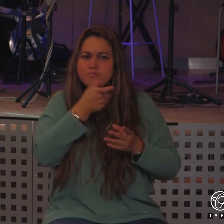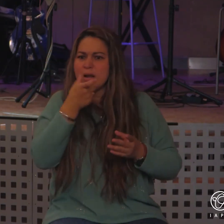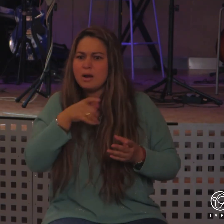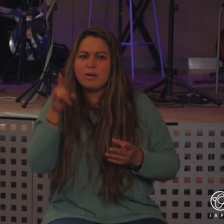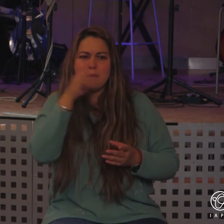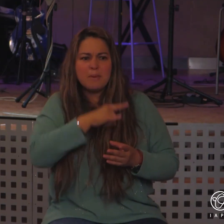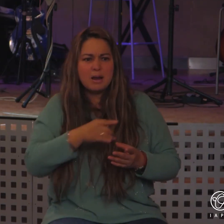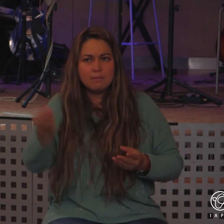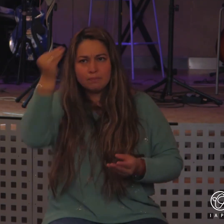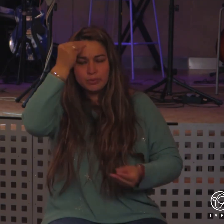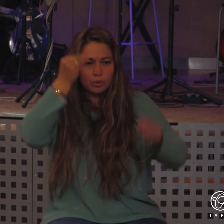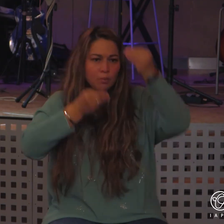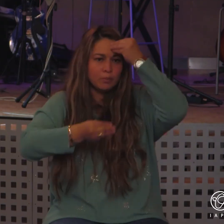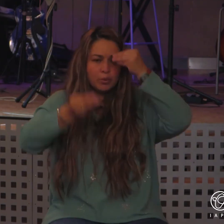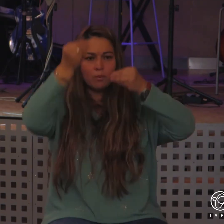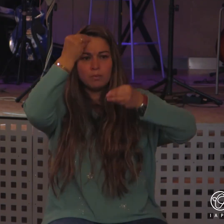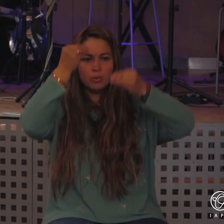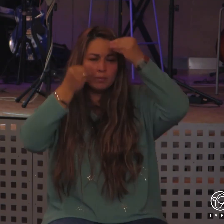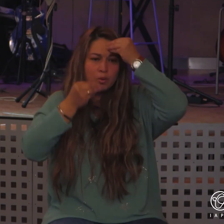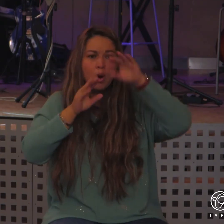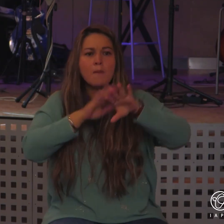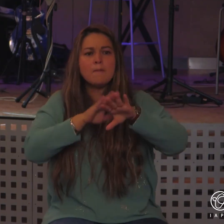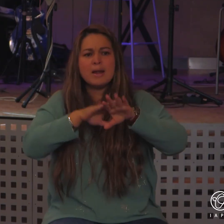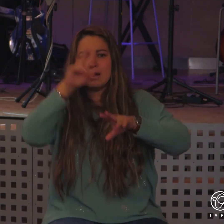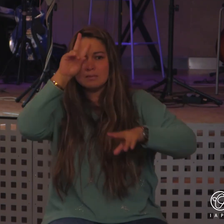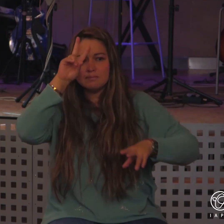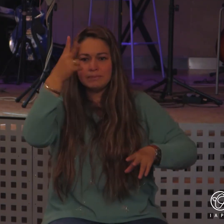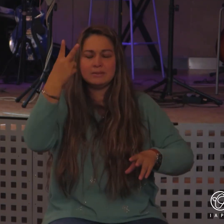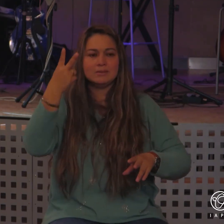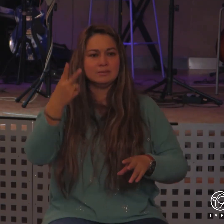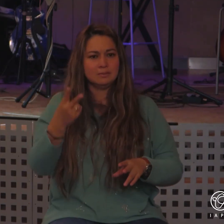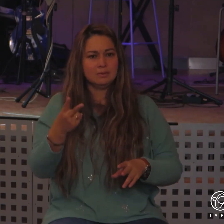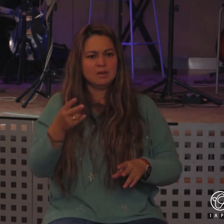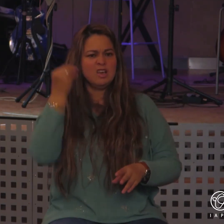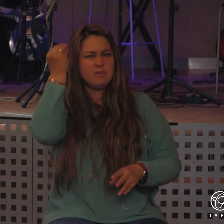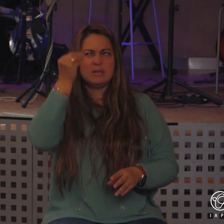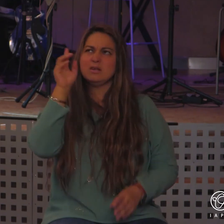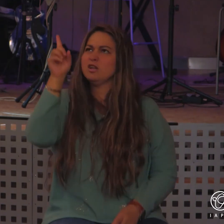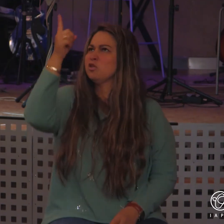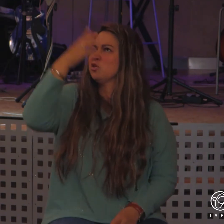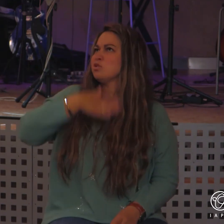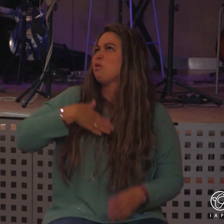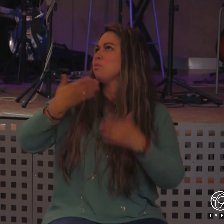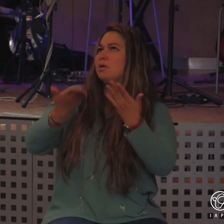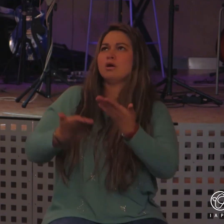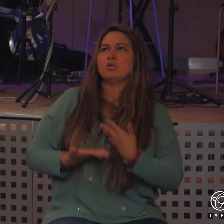simbolismos más. Pero que invasores que han sido derrotados